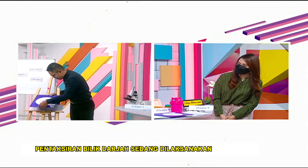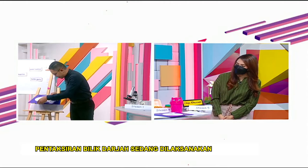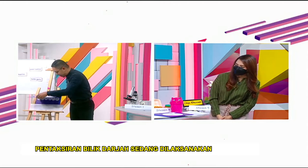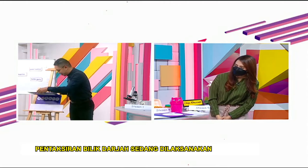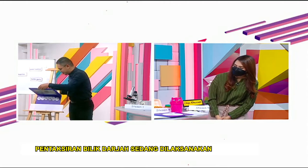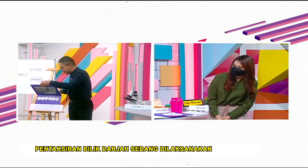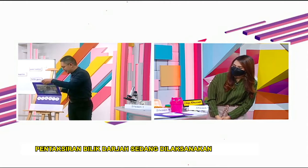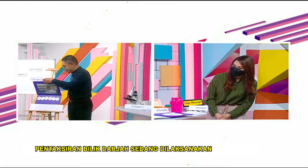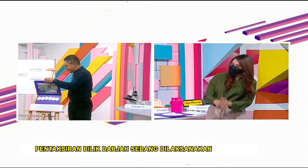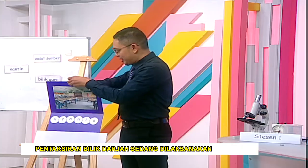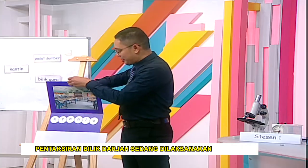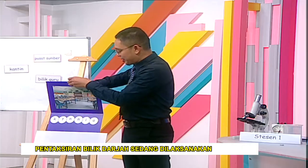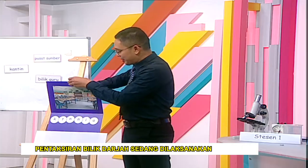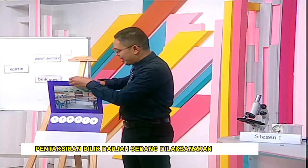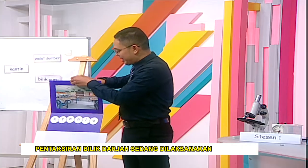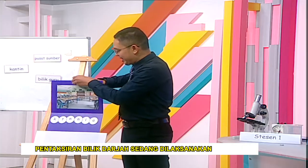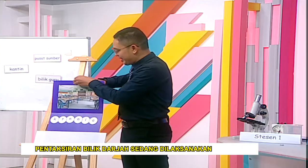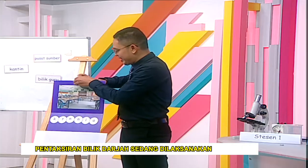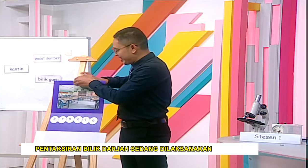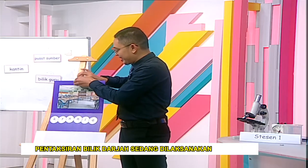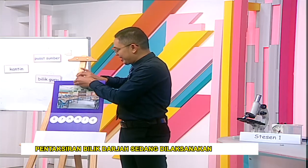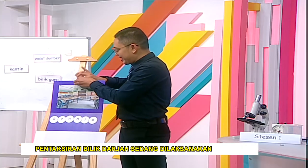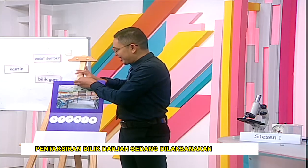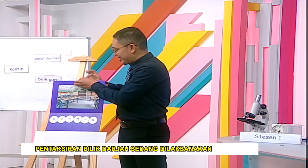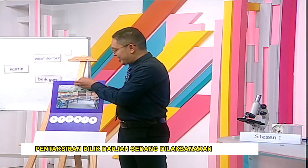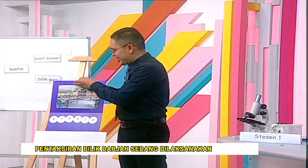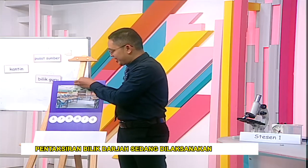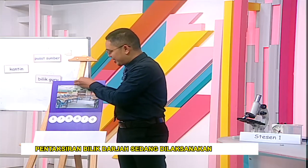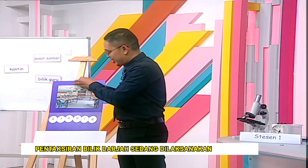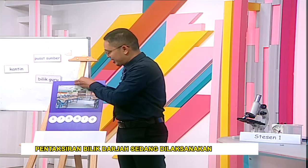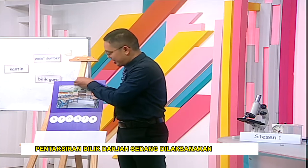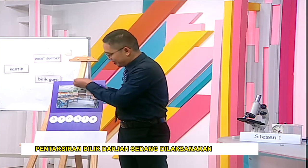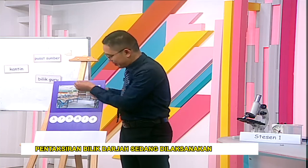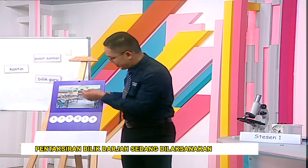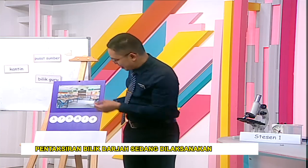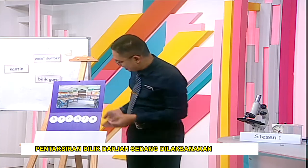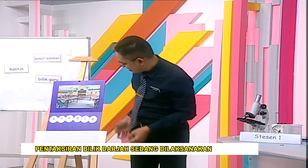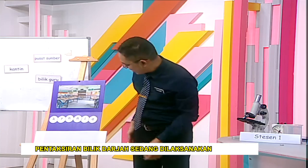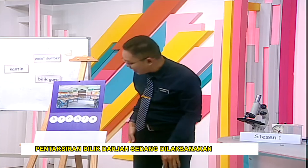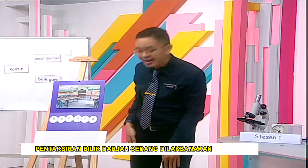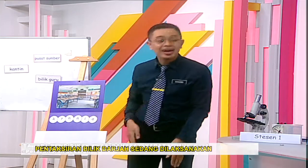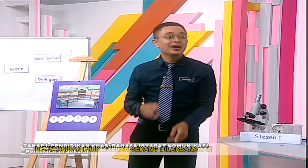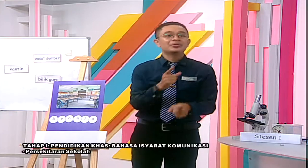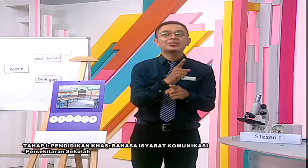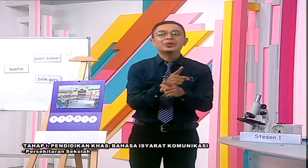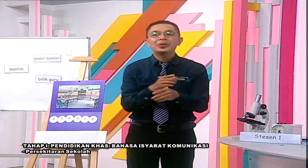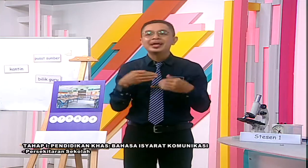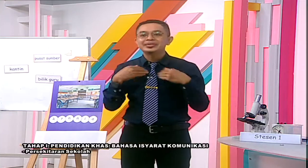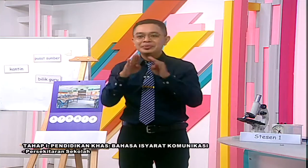Okey. Betul ke, Kak Ellie? Betul ke, cikgu? Betul ke? Betul. Ada